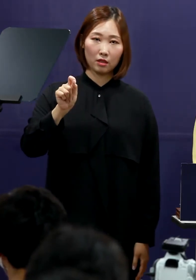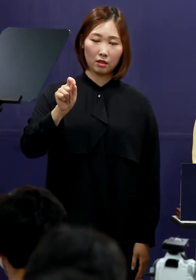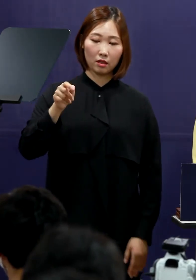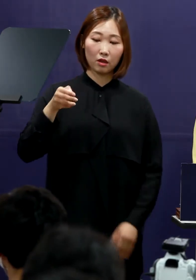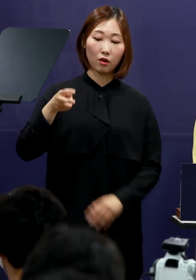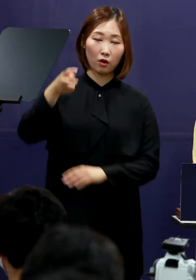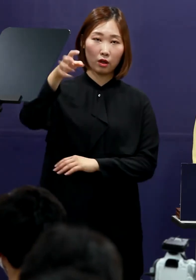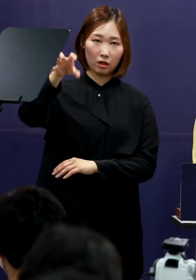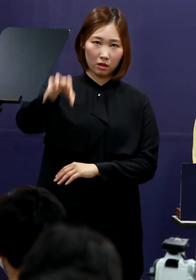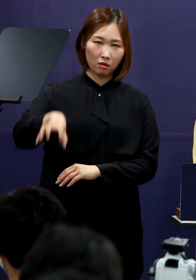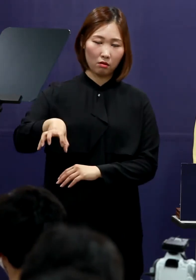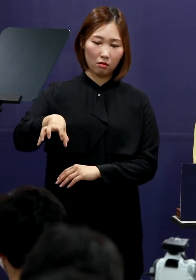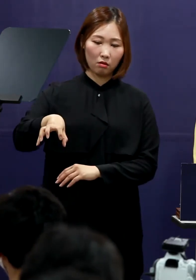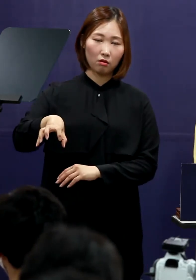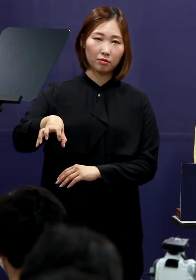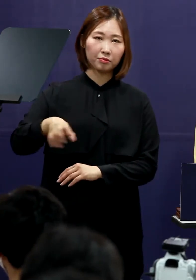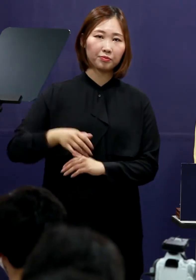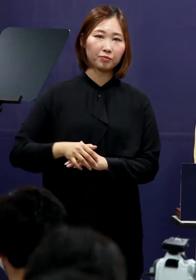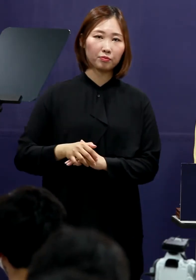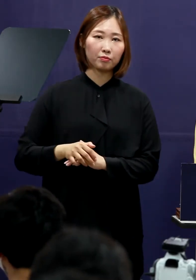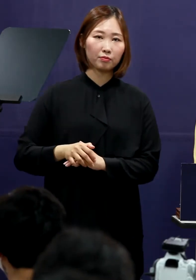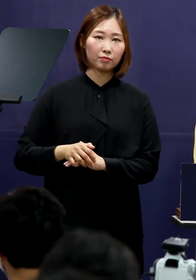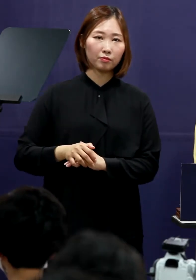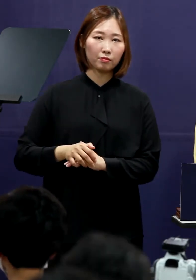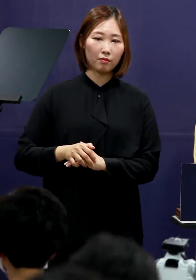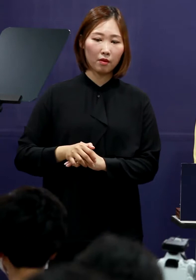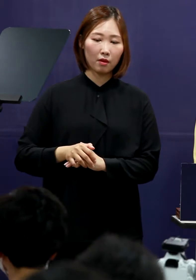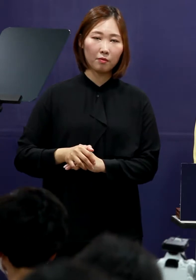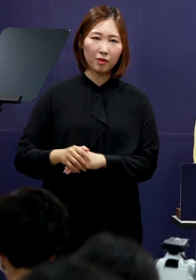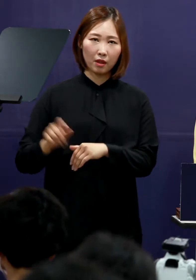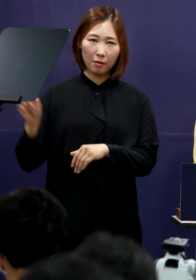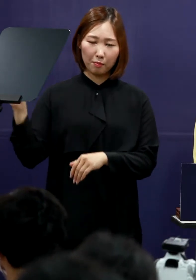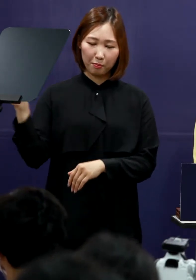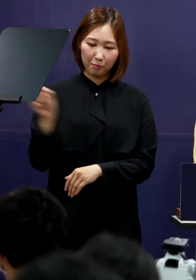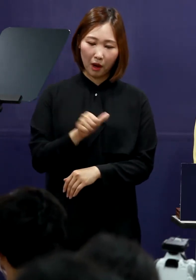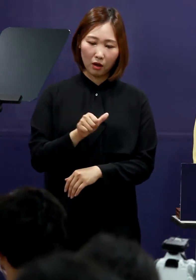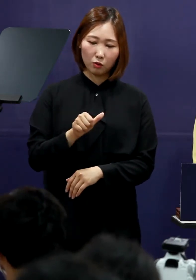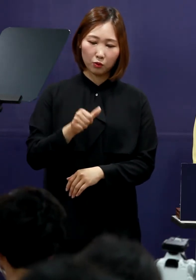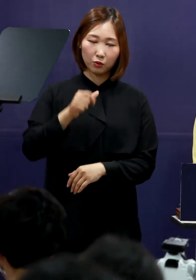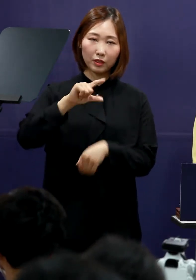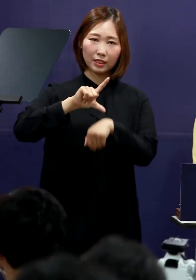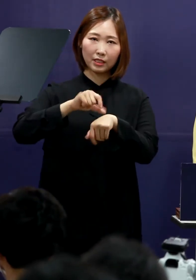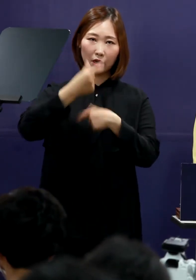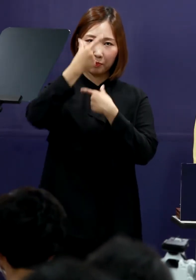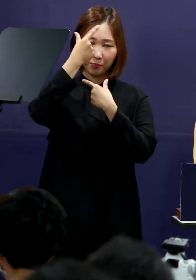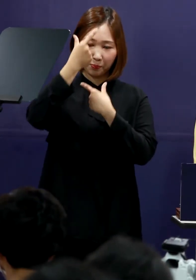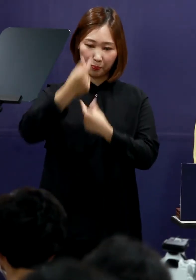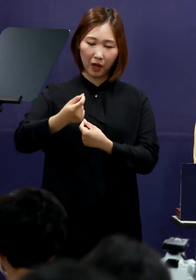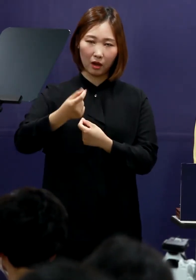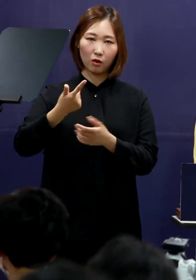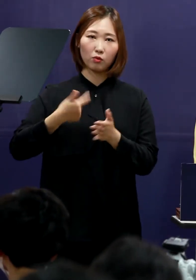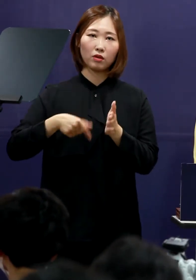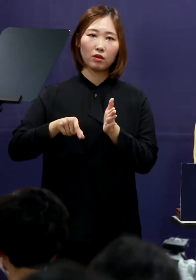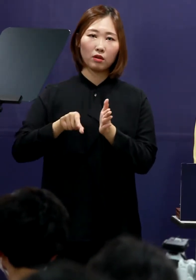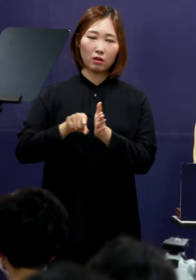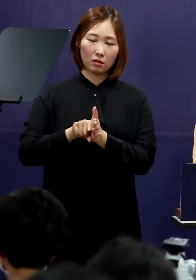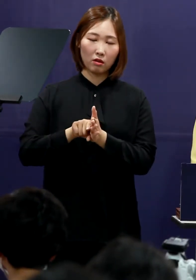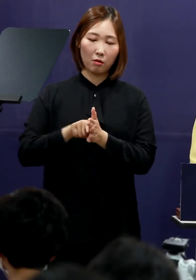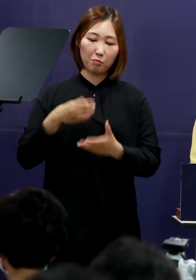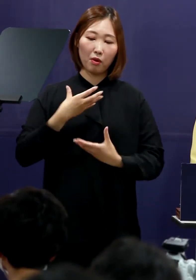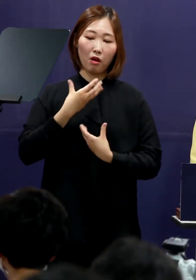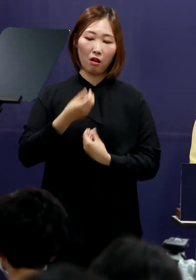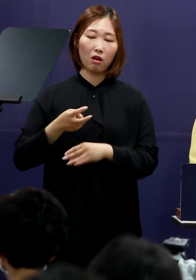목적은 시민들에게 정시성과 신속성을 갖춘 편리한 대중교통을 제공하기